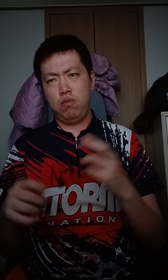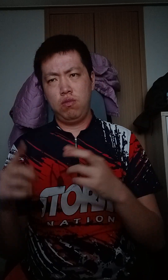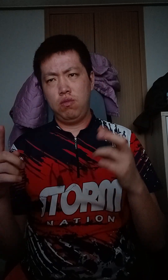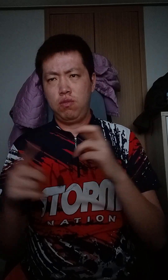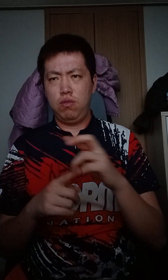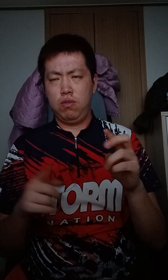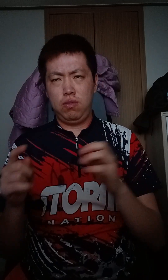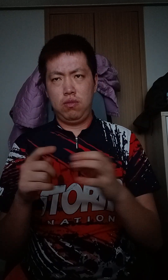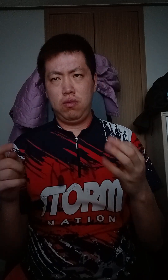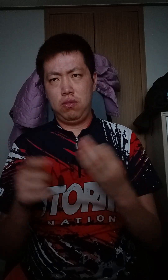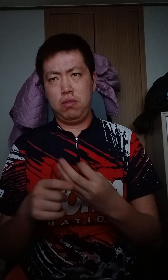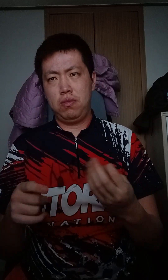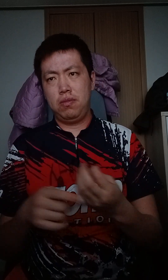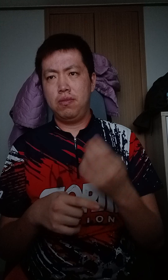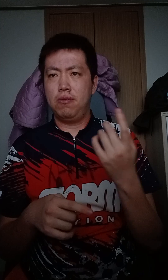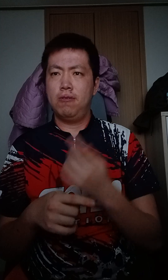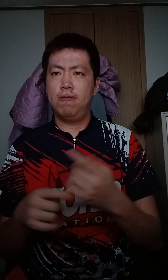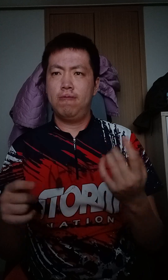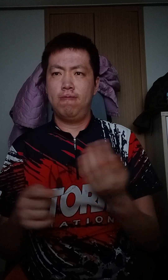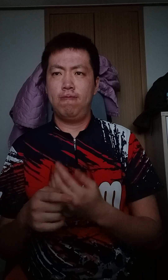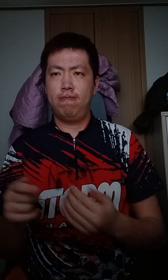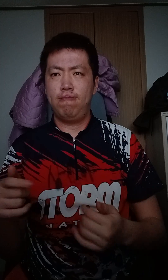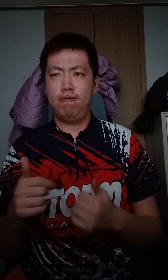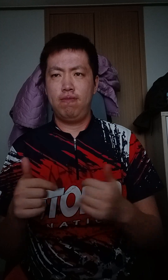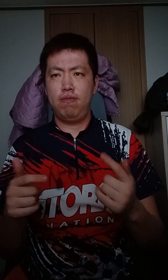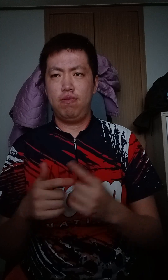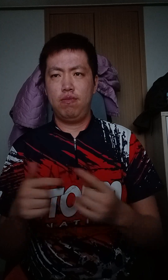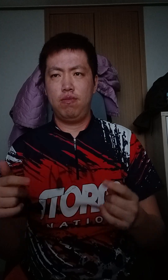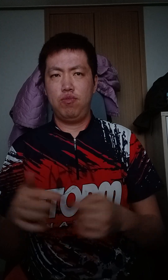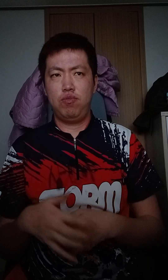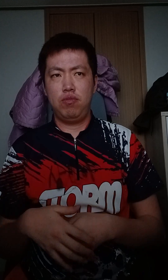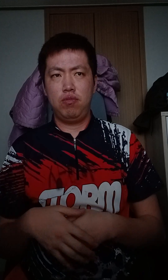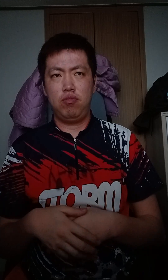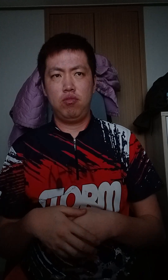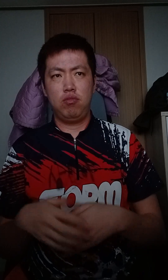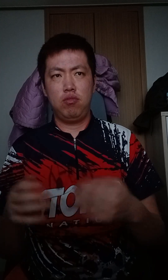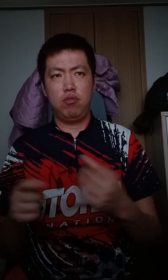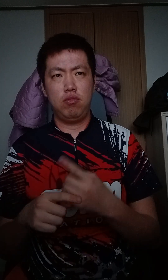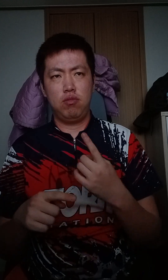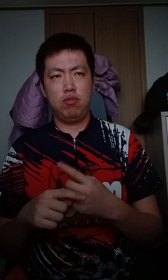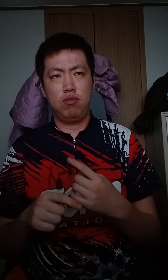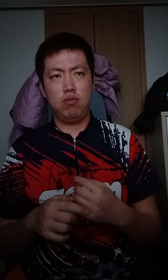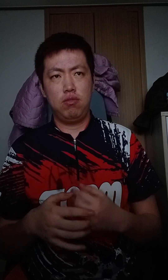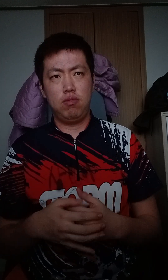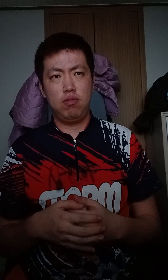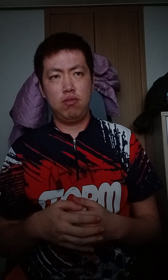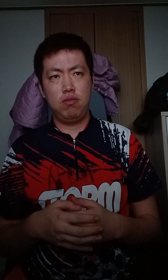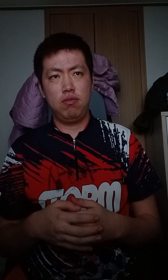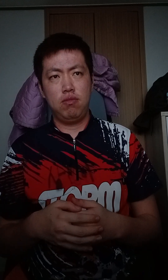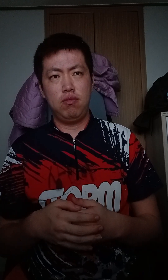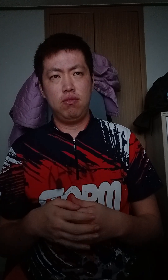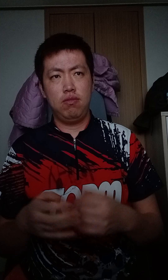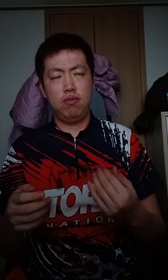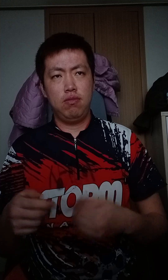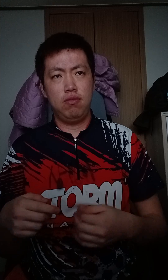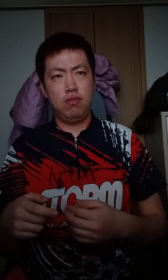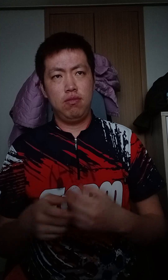문이 좁아 이용조차 어렵습니다. 화장실을 이용할 수 없어요. 참고 다른 데로 가야 될 것